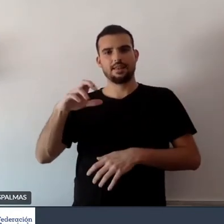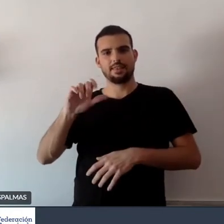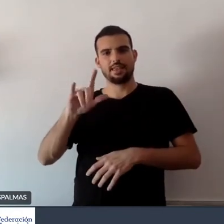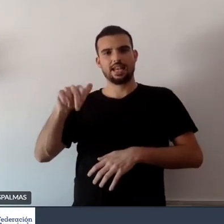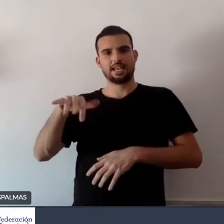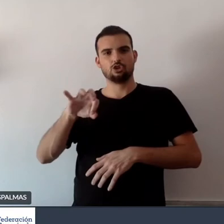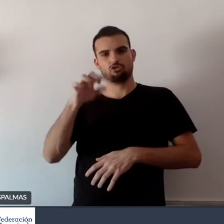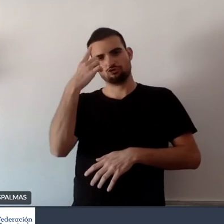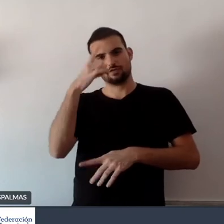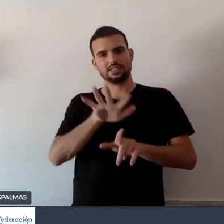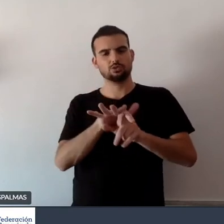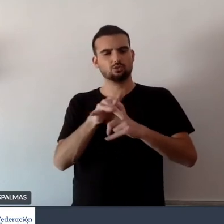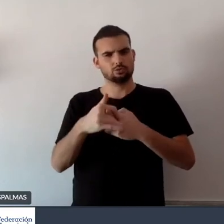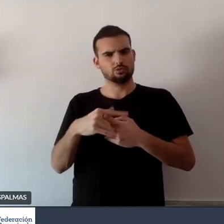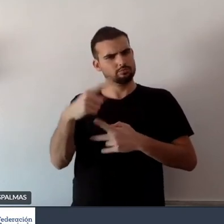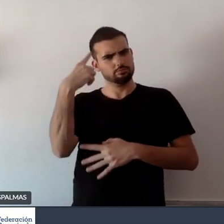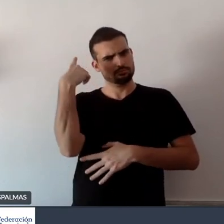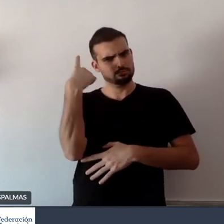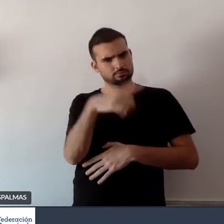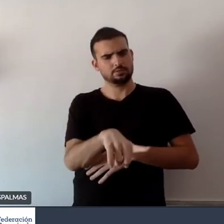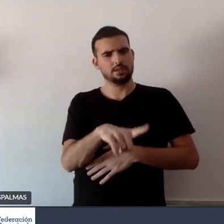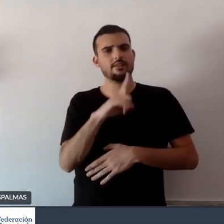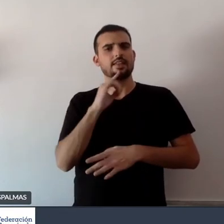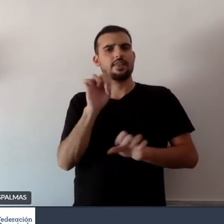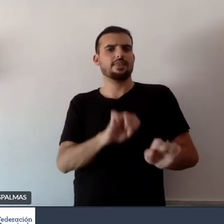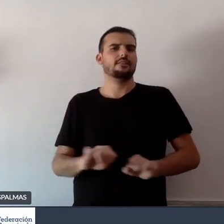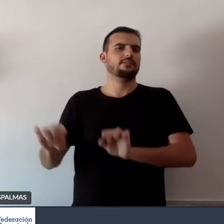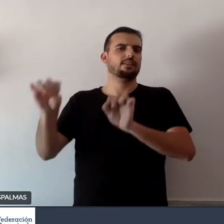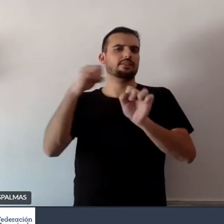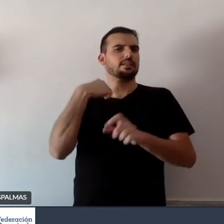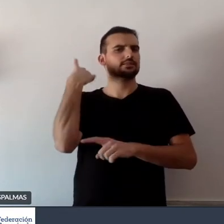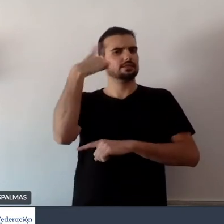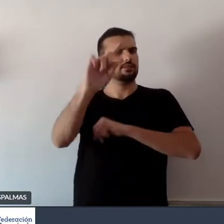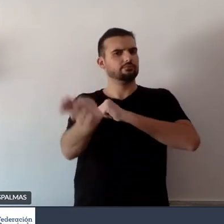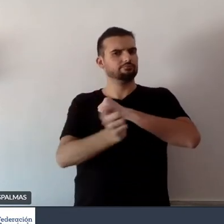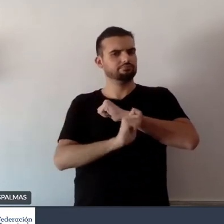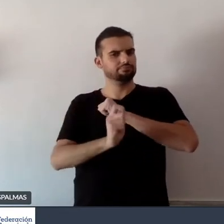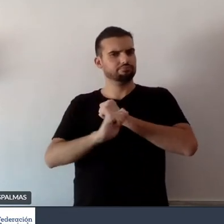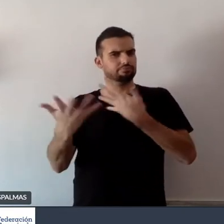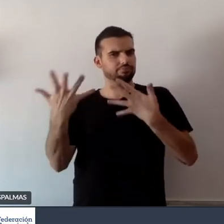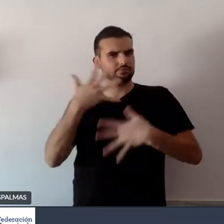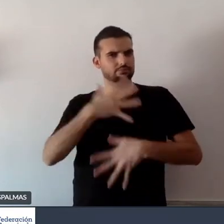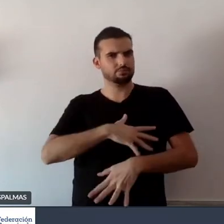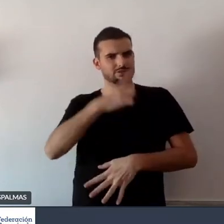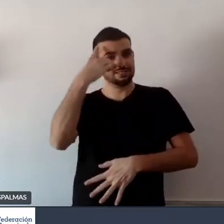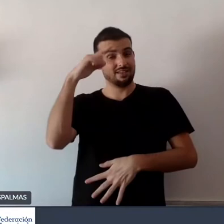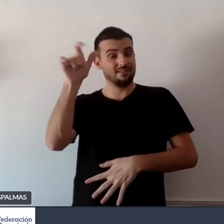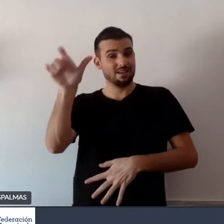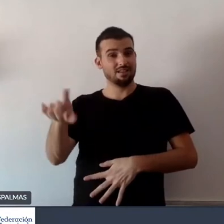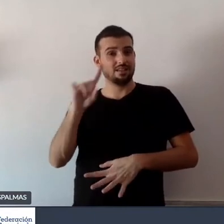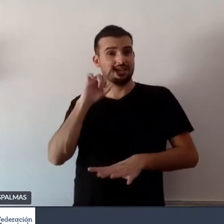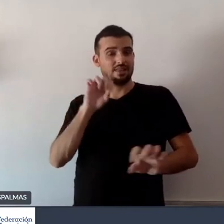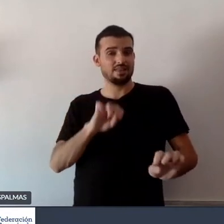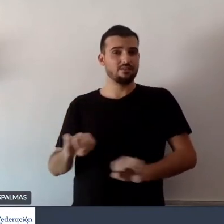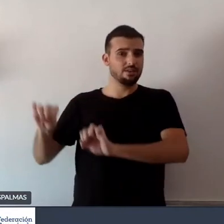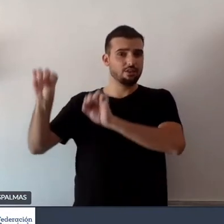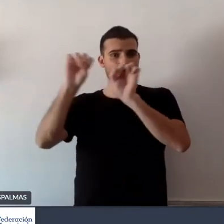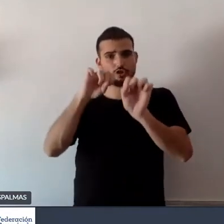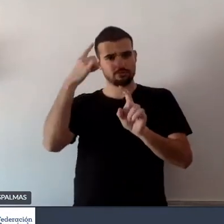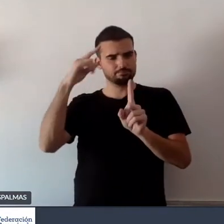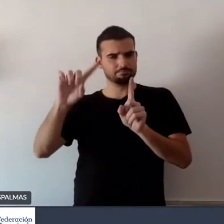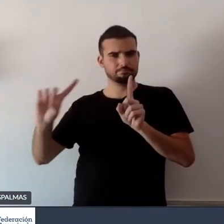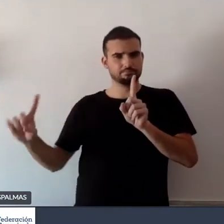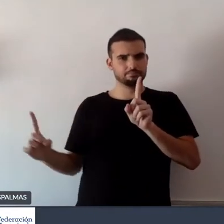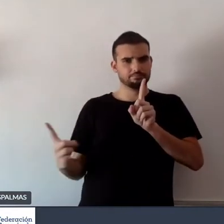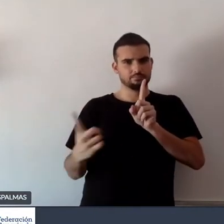situación de este defensor. Fijaros este defensor, cómo se mete para intentar entrar en la